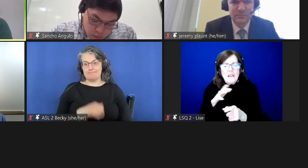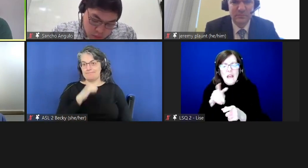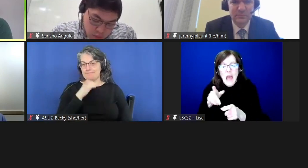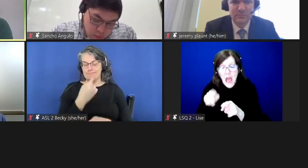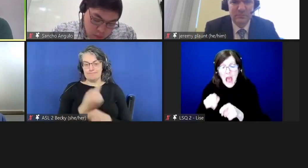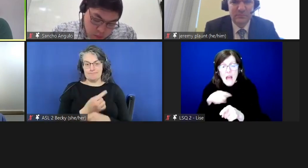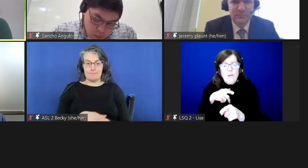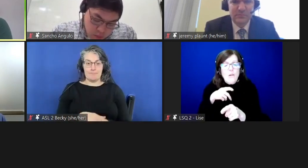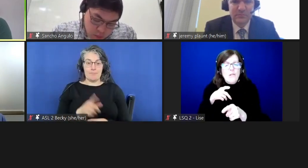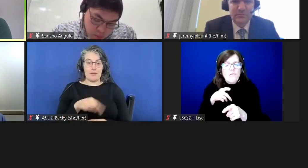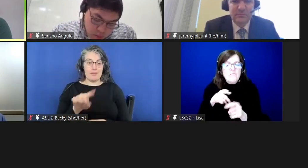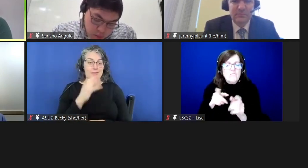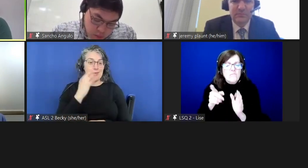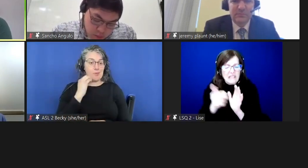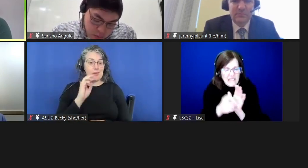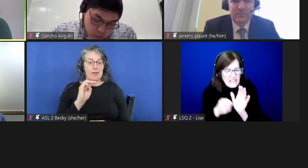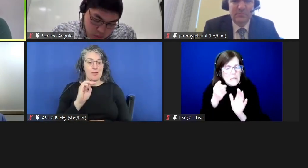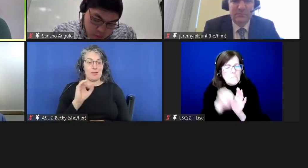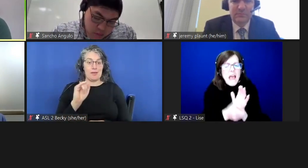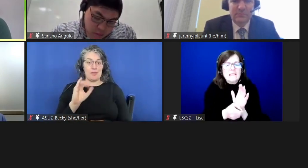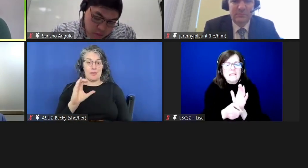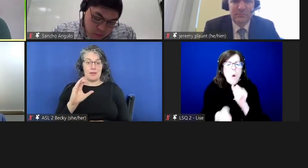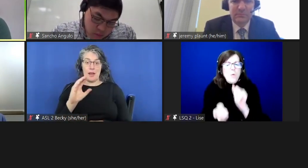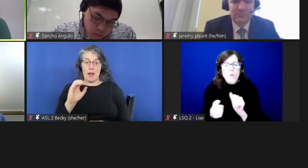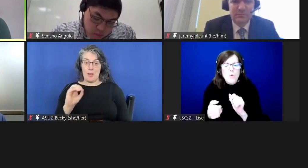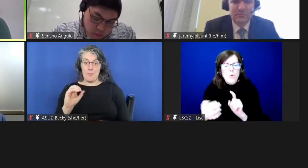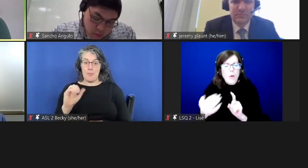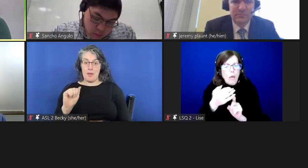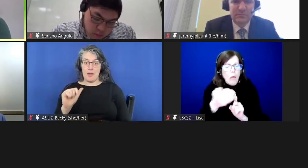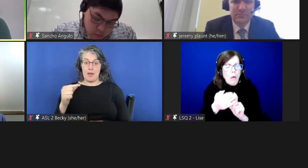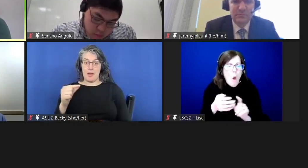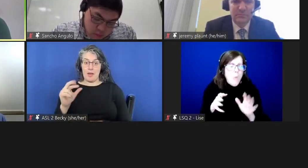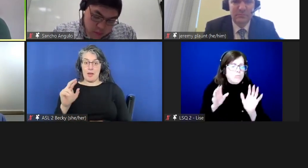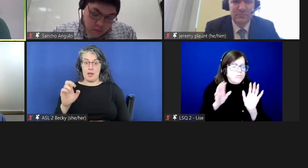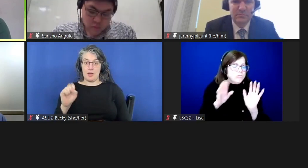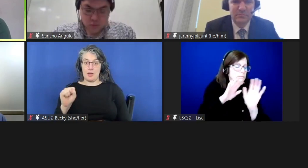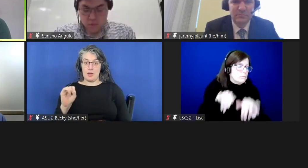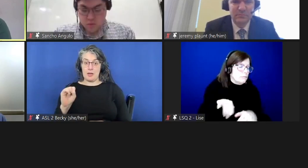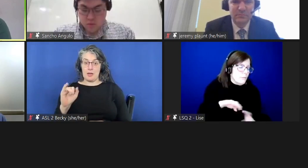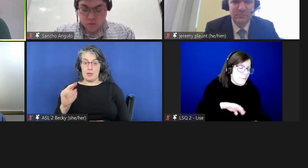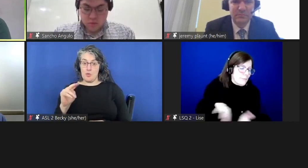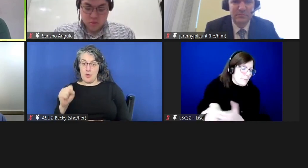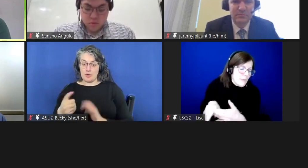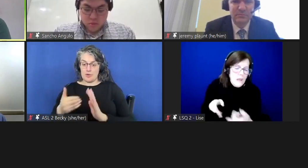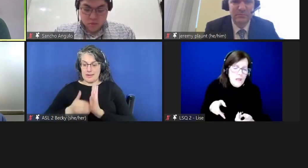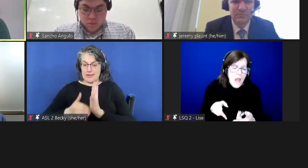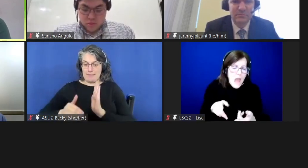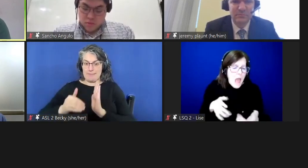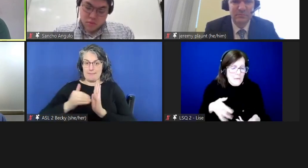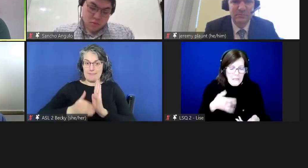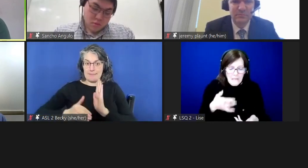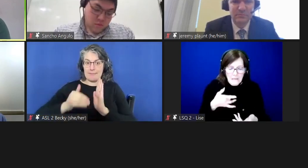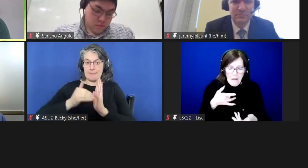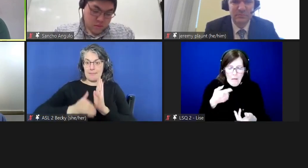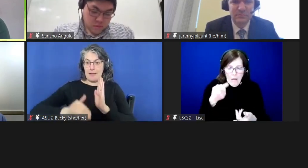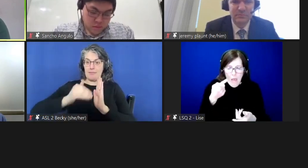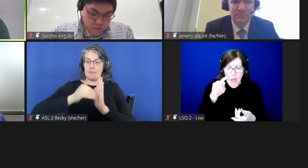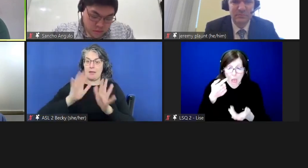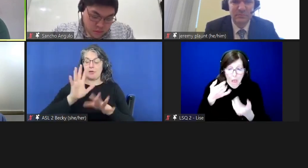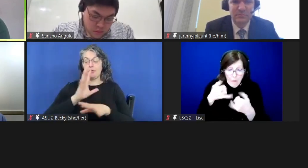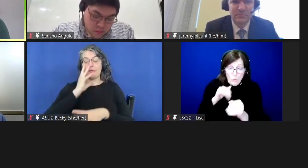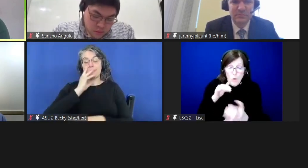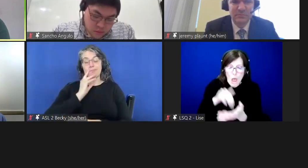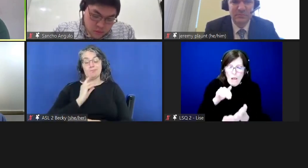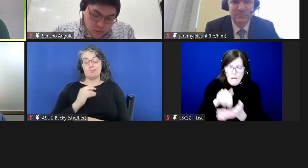que finalement, on les laisse passer. Et on ne se rend plus même plus compte que c'est